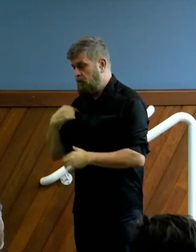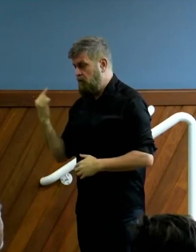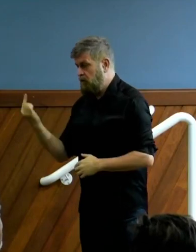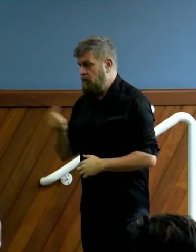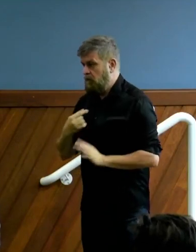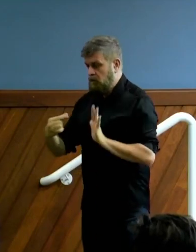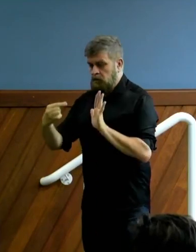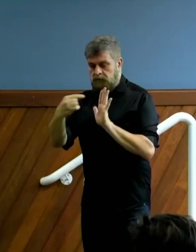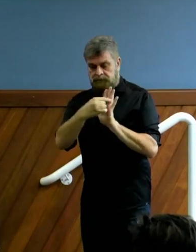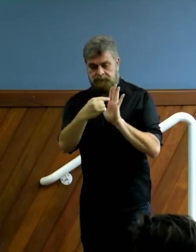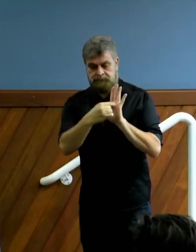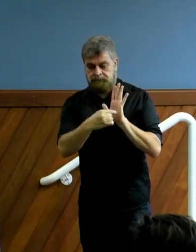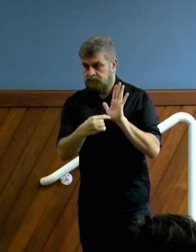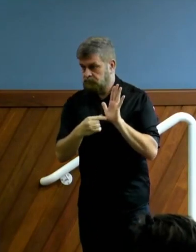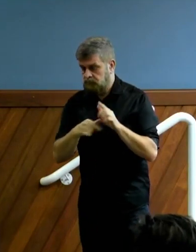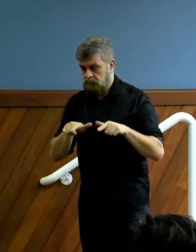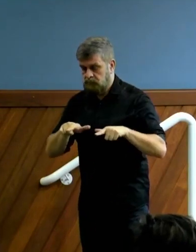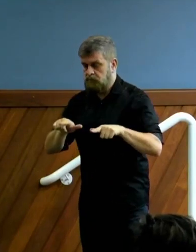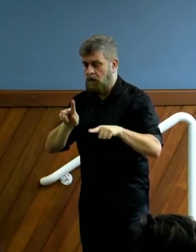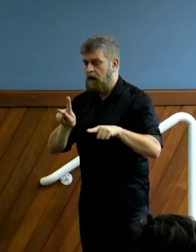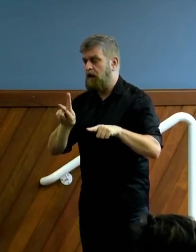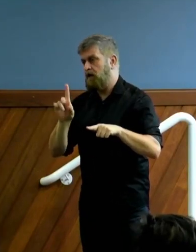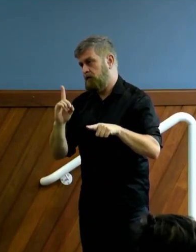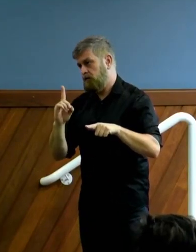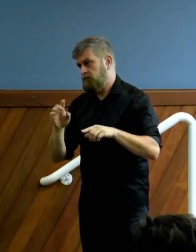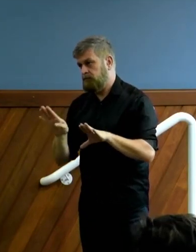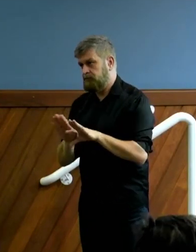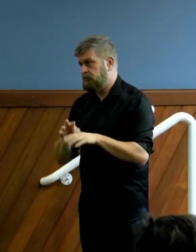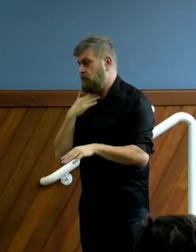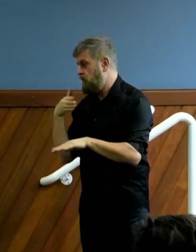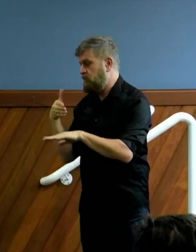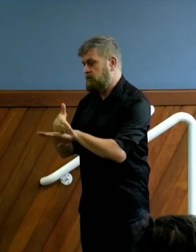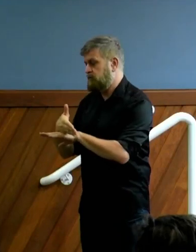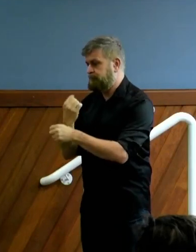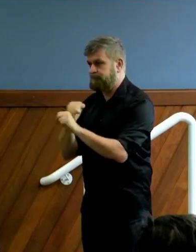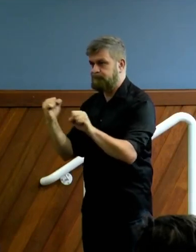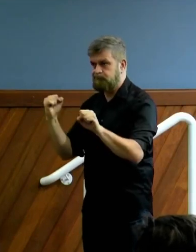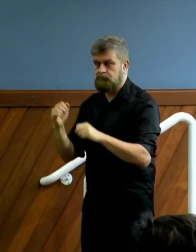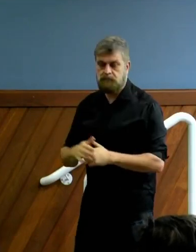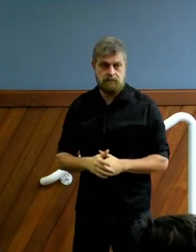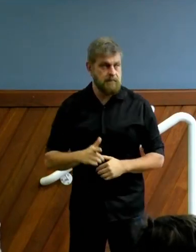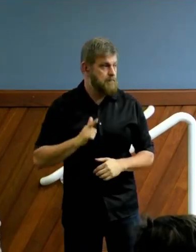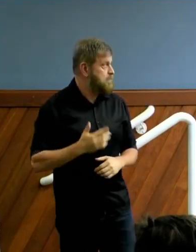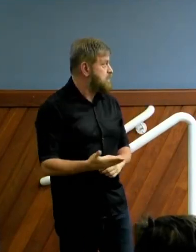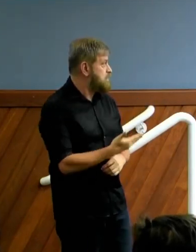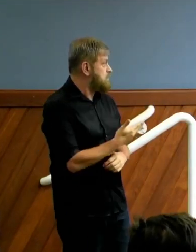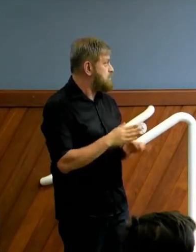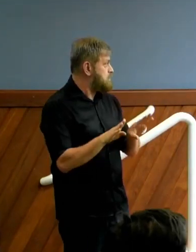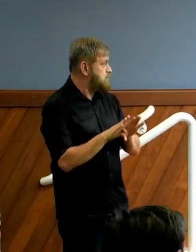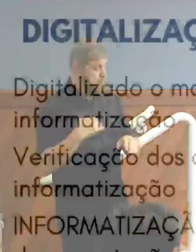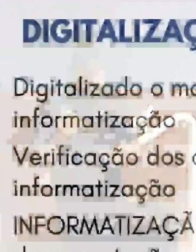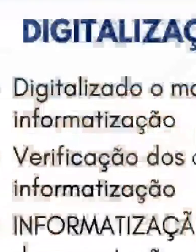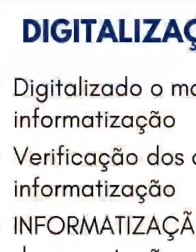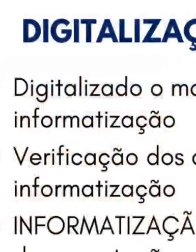num pendrive, fica igual botar num HD. No final das contas, eu não consigo dar acesso, né? E essa, então, informatização, como a